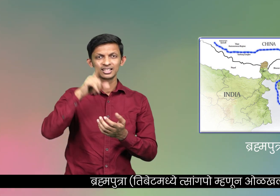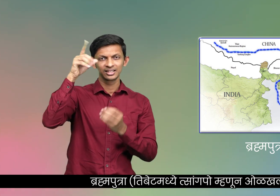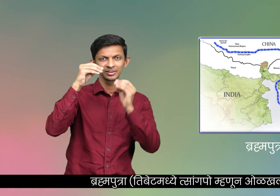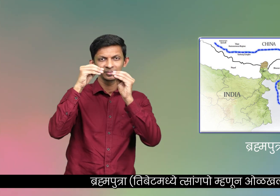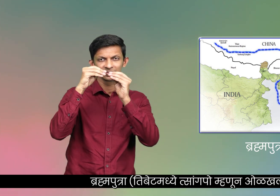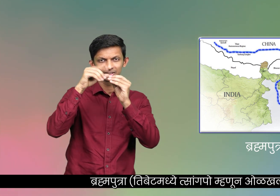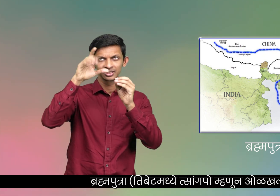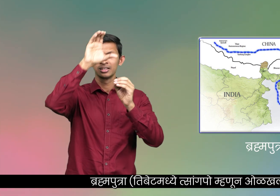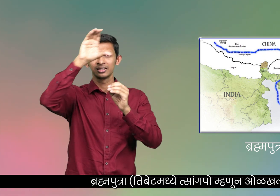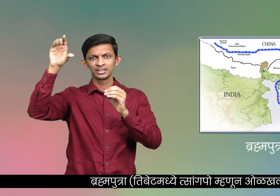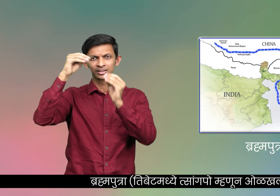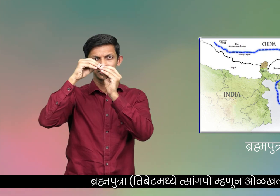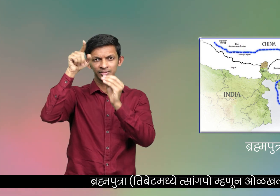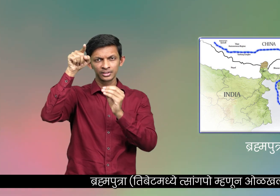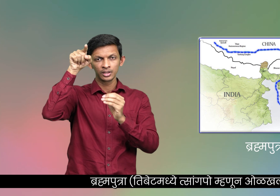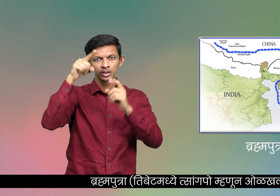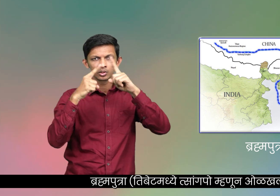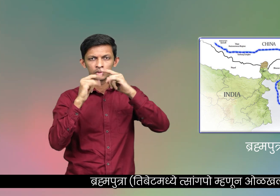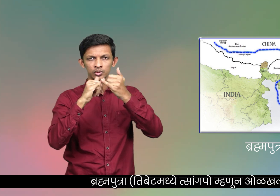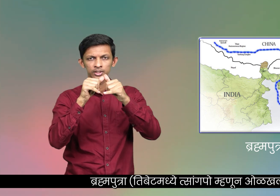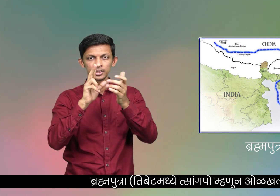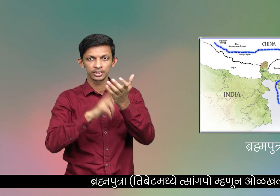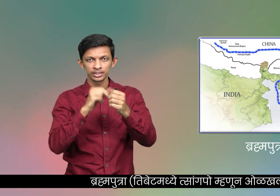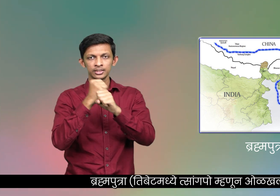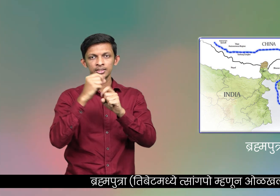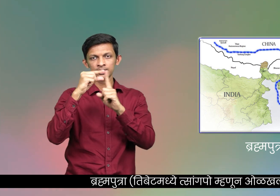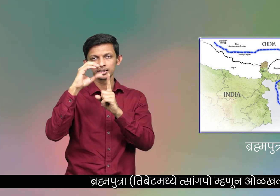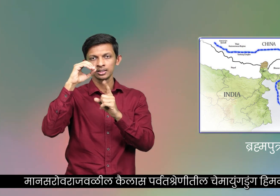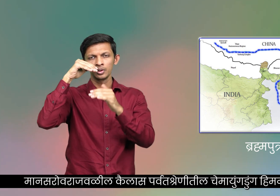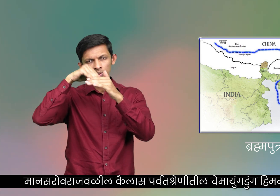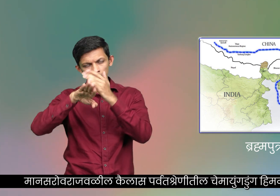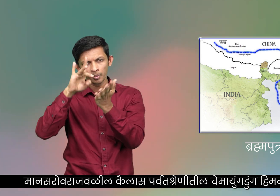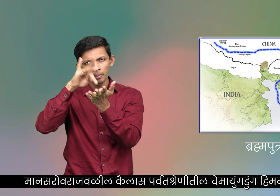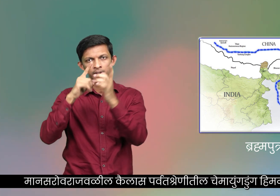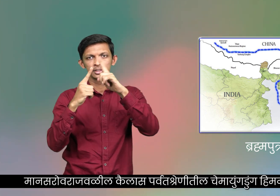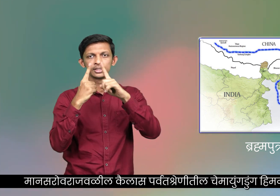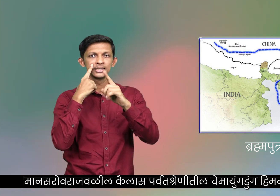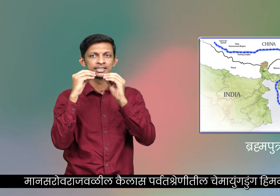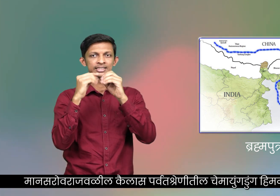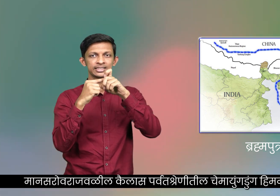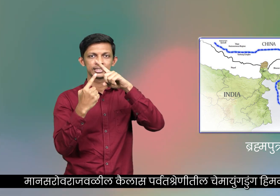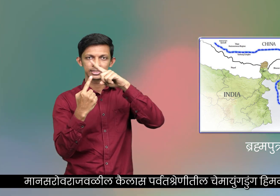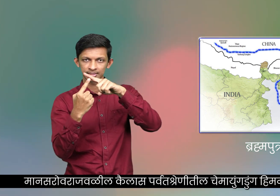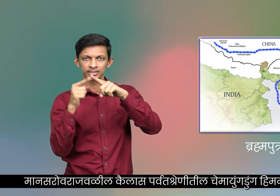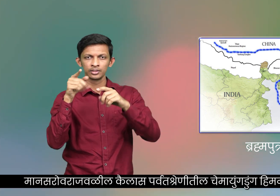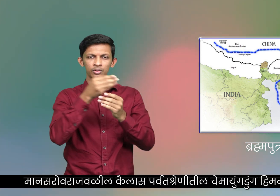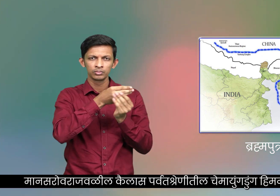ब्रह्मपुत्रा तिबेटमध्ये त्सांगपो म्हणून ओळखली जाते. मानस सरोवराजवळील कैलास पर्वत